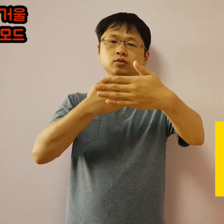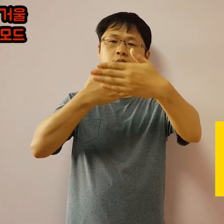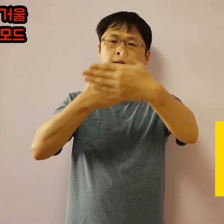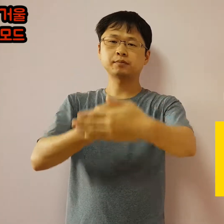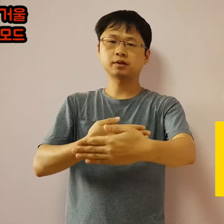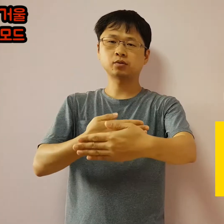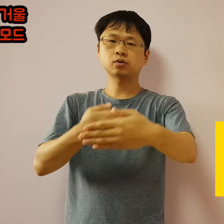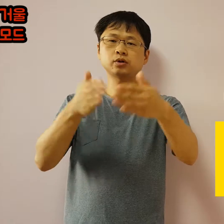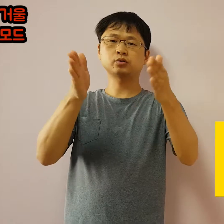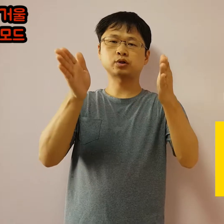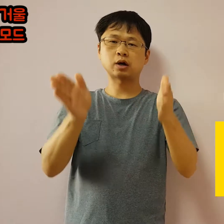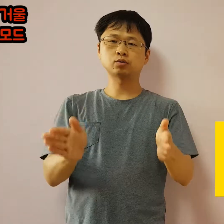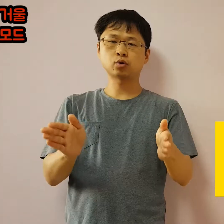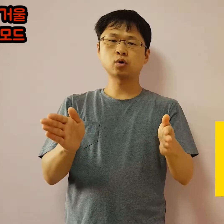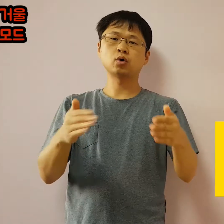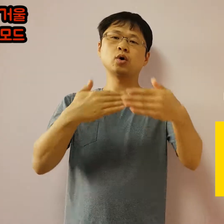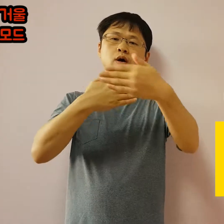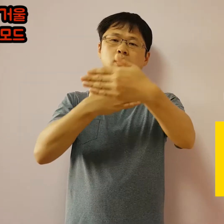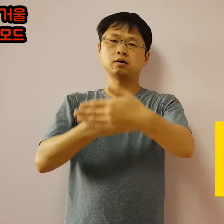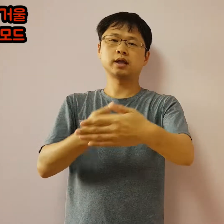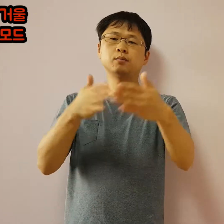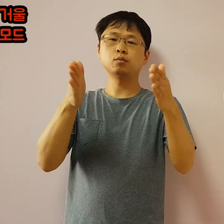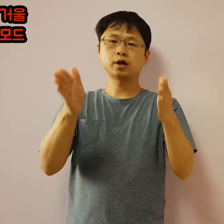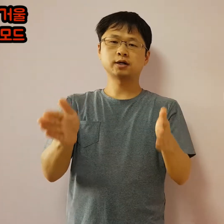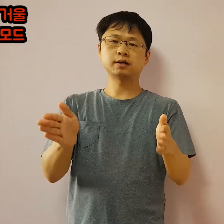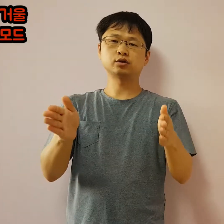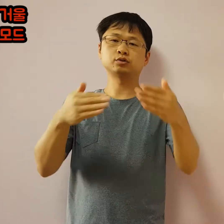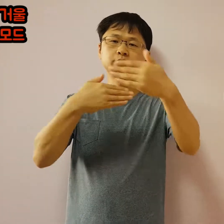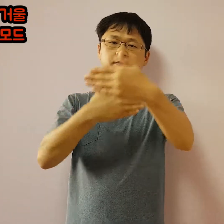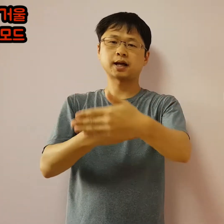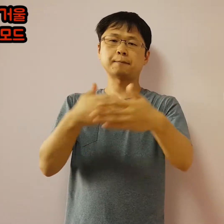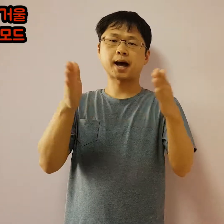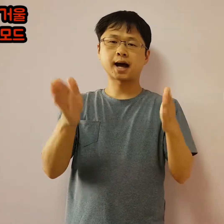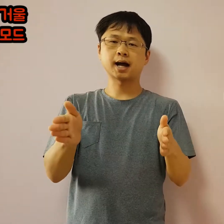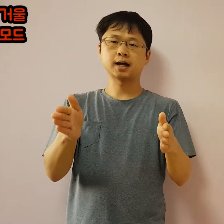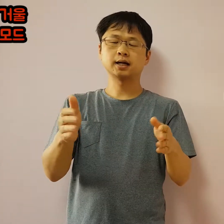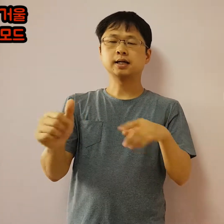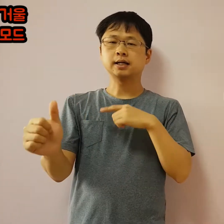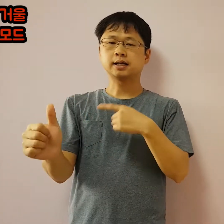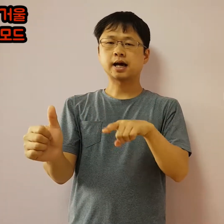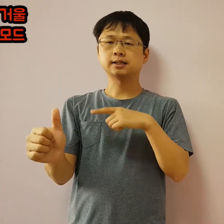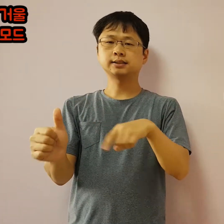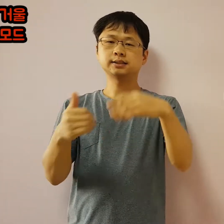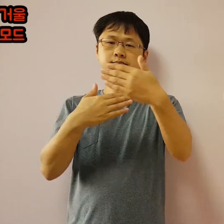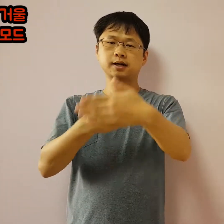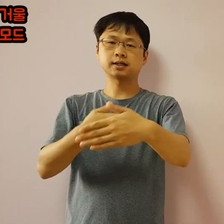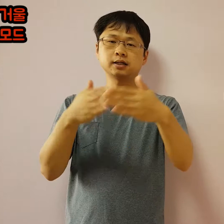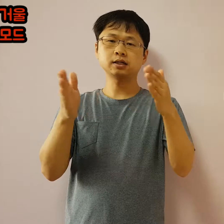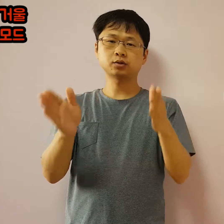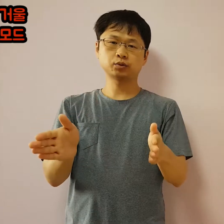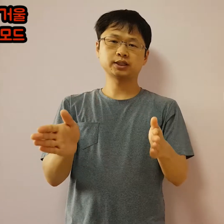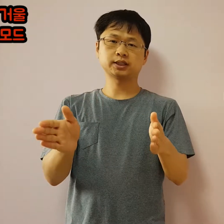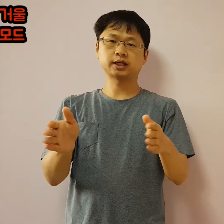손을 앞뒤로 그리고 좌우로 네모 모양을 만들어주면 됩니다. 방. 가르치는 방이 교실이